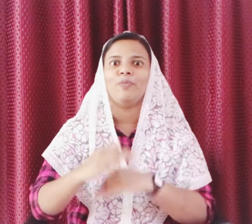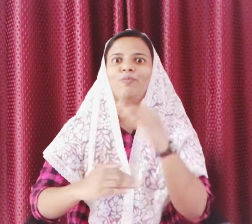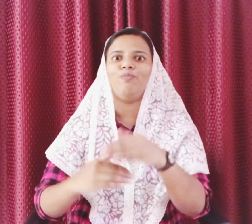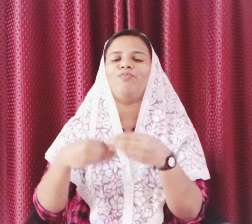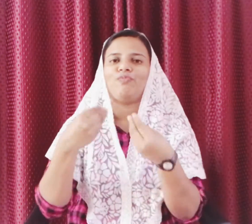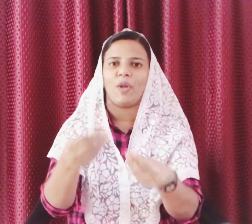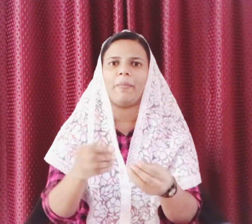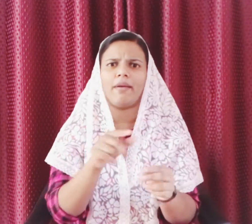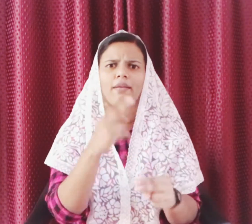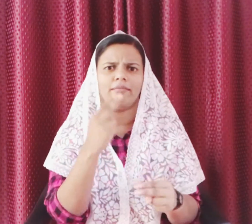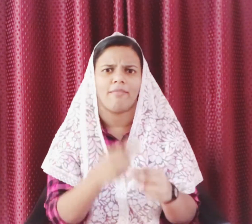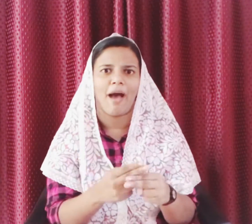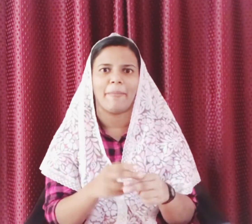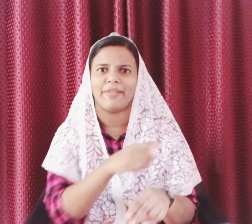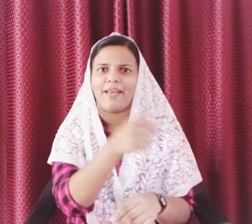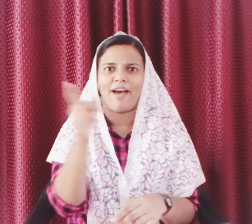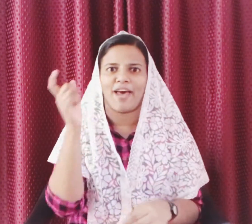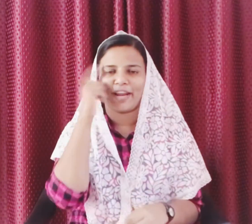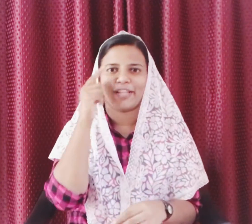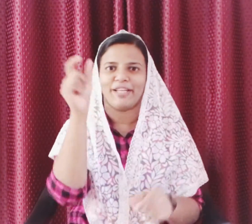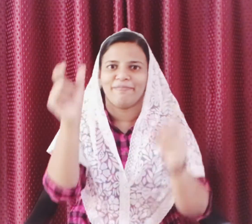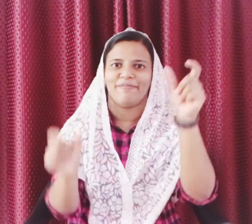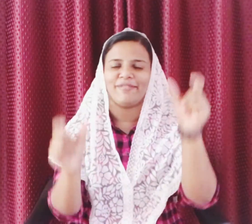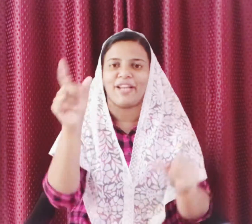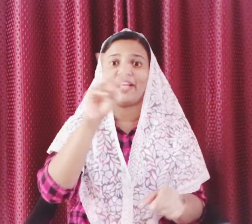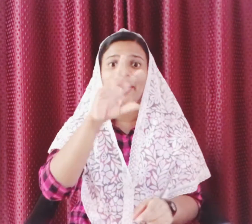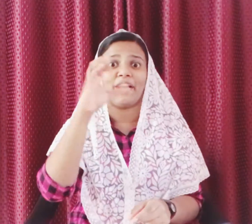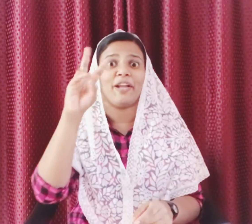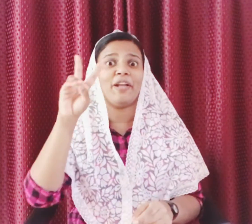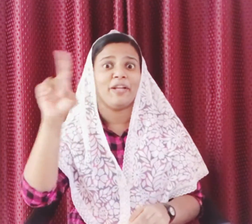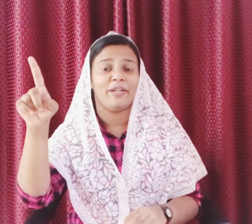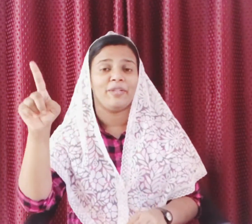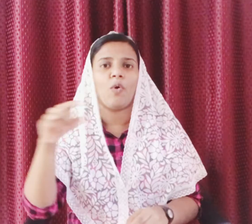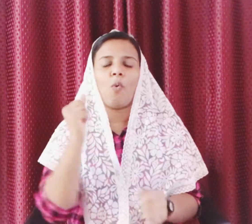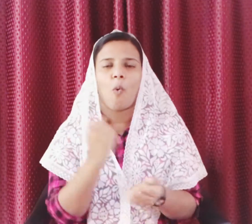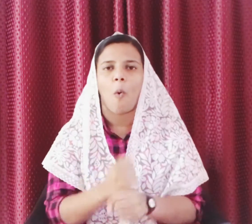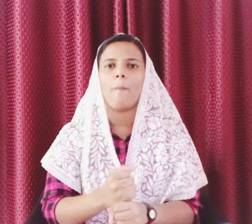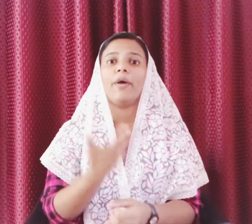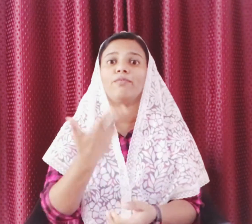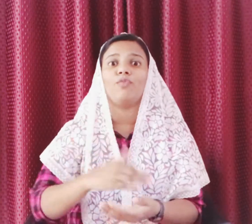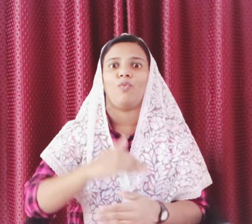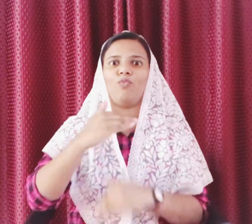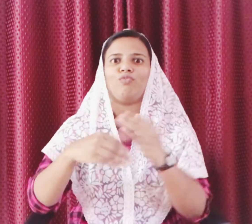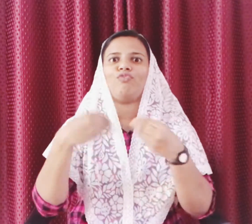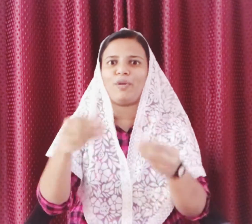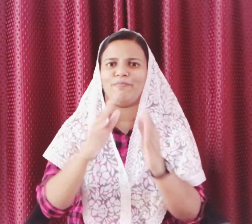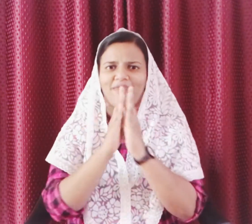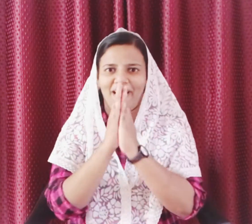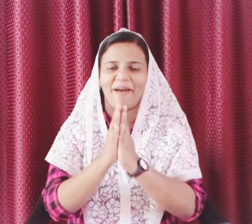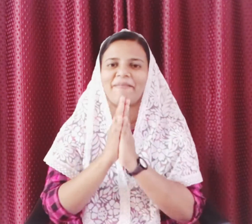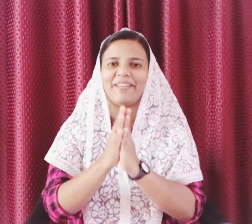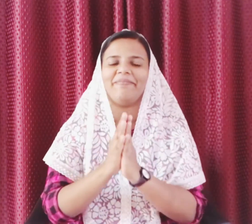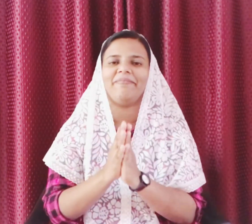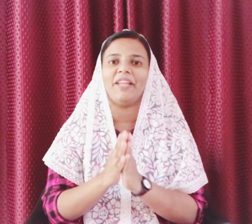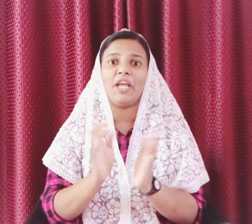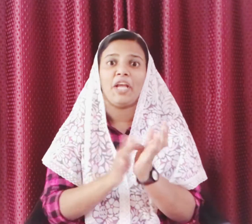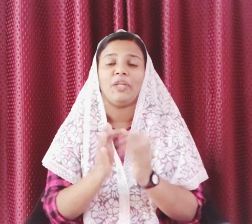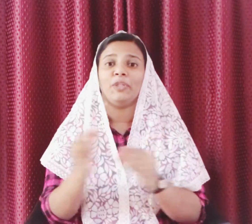ചെയ്യും? അവൻ്റെ നാമത്തെ അറിയുന്ന അവൻ്റെ ജനത്തെ ഈ 2021-ൽ അവൻ ഉയർത്തുക തന്നെ ചെയ്യും. ആമീൻ പറഞ്ഞാട്ടെ. ഹല്ലേലൂയ. അതാണ് പറഞ്ഞത്, അവൻ്റെ